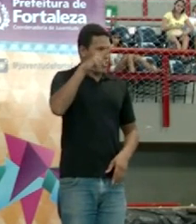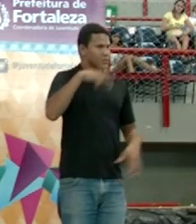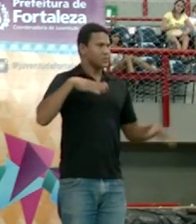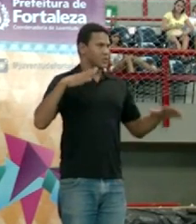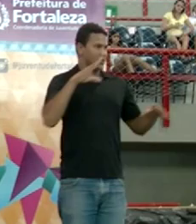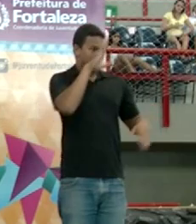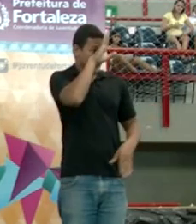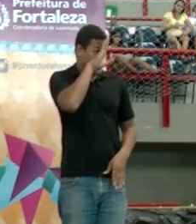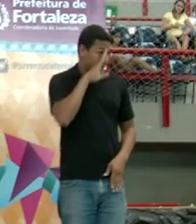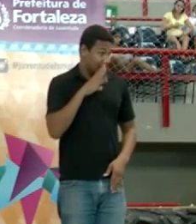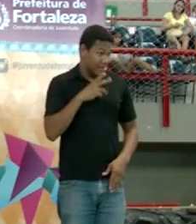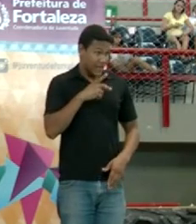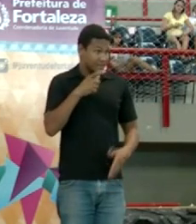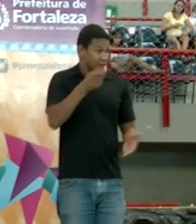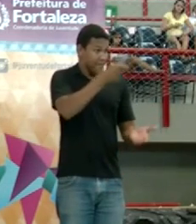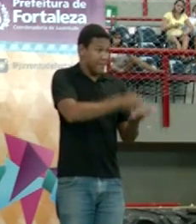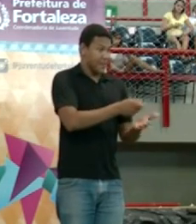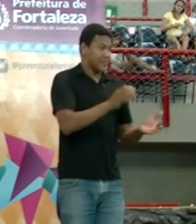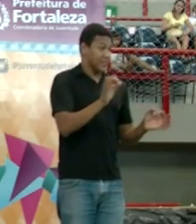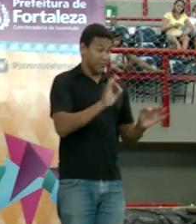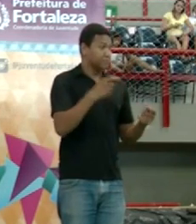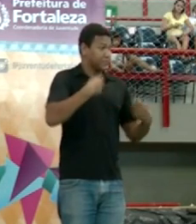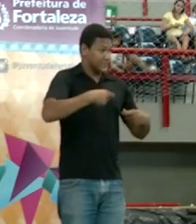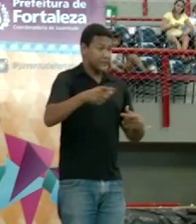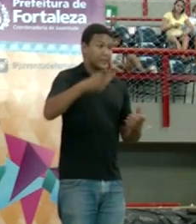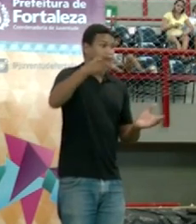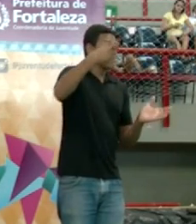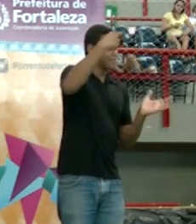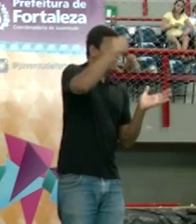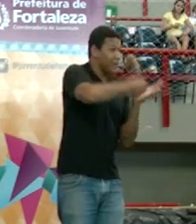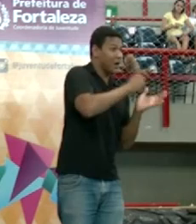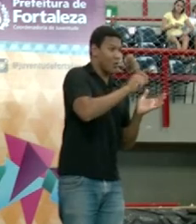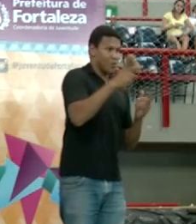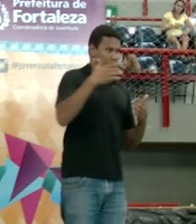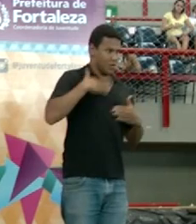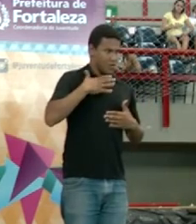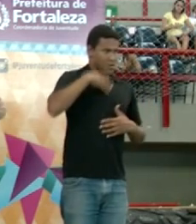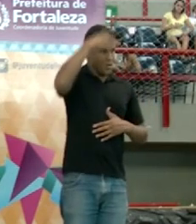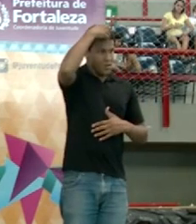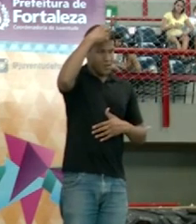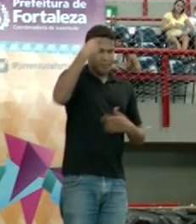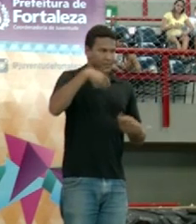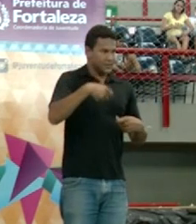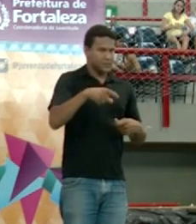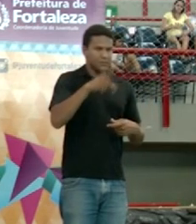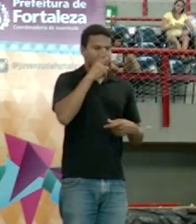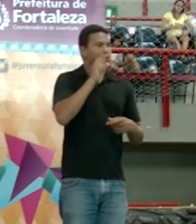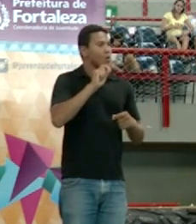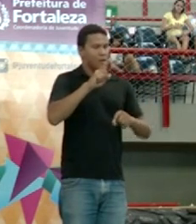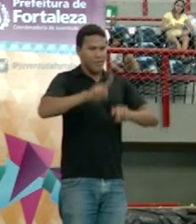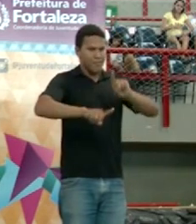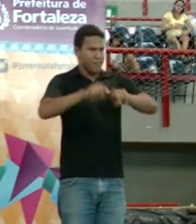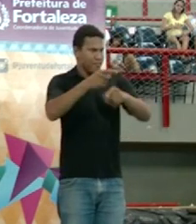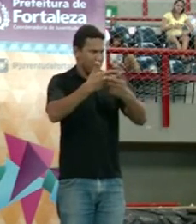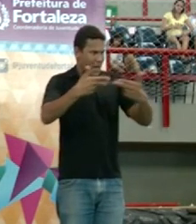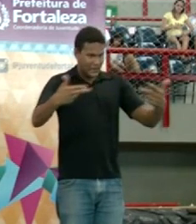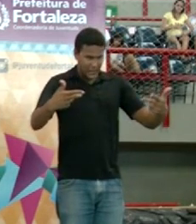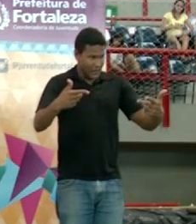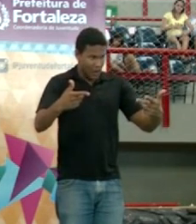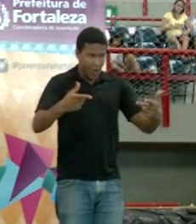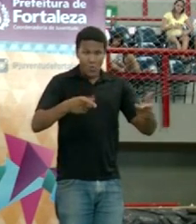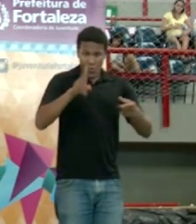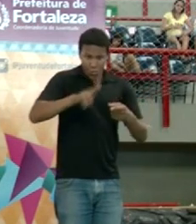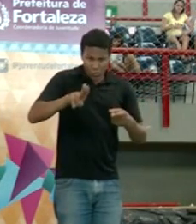1/3. Você paga a banalidade, que é o uso das ferramentas. Quanto mais ferramenta você usar, mais você vai